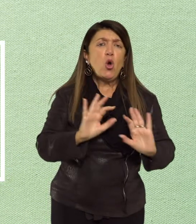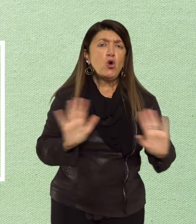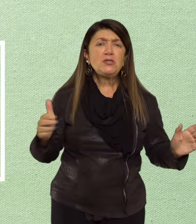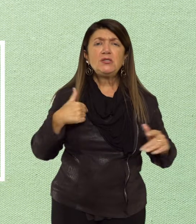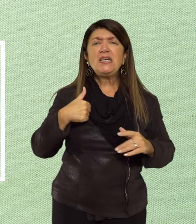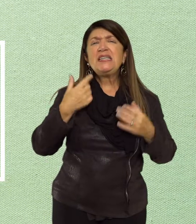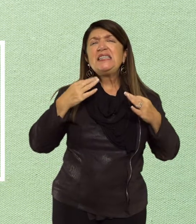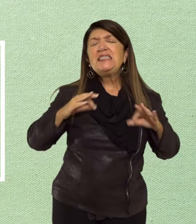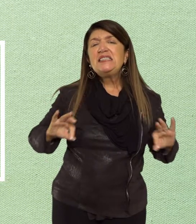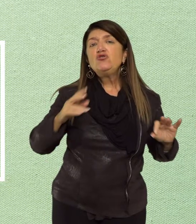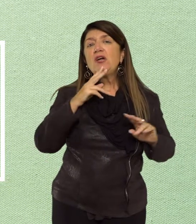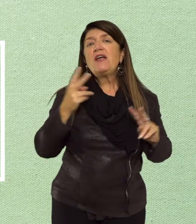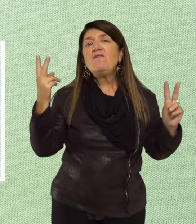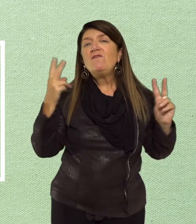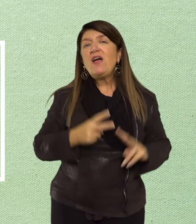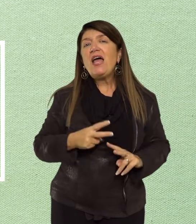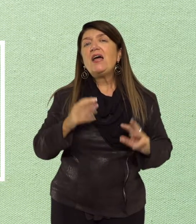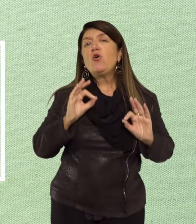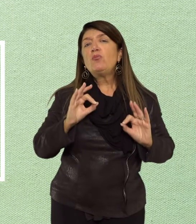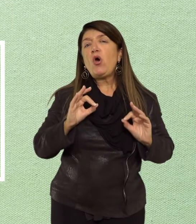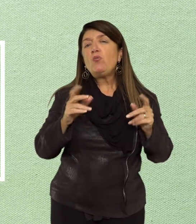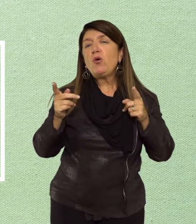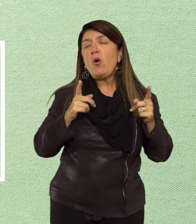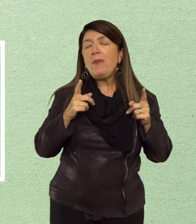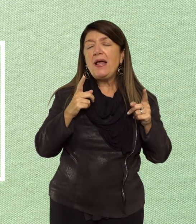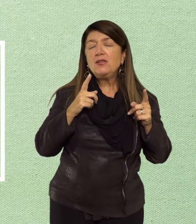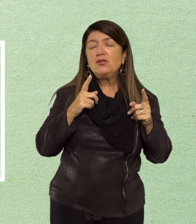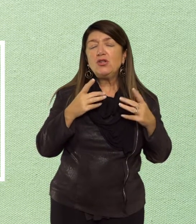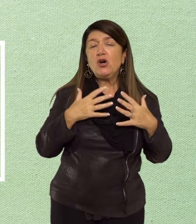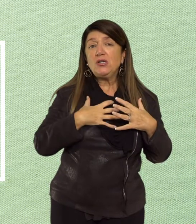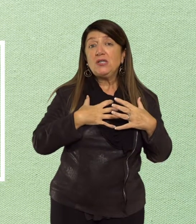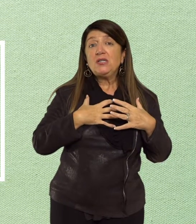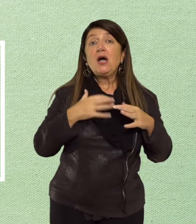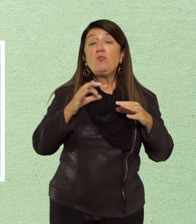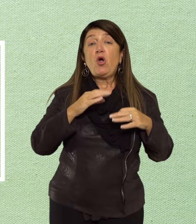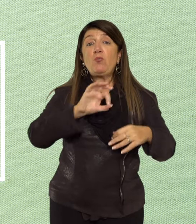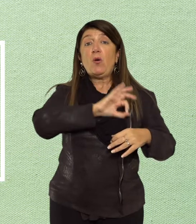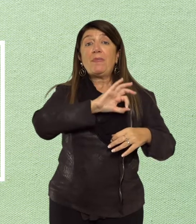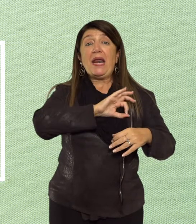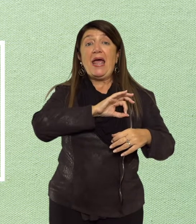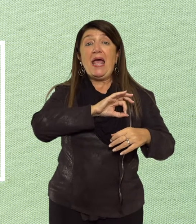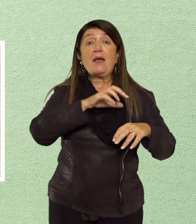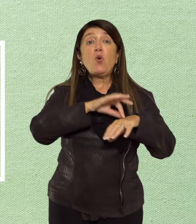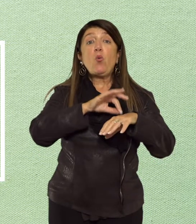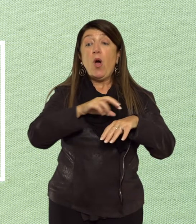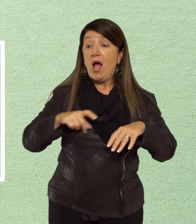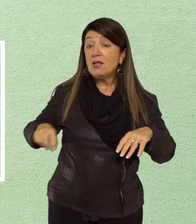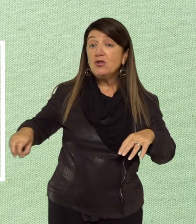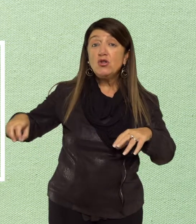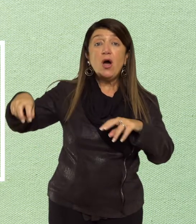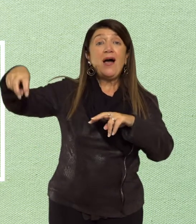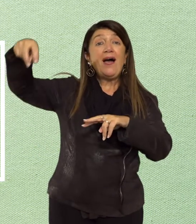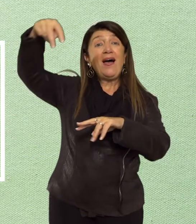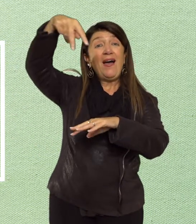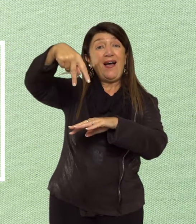percepito di più la piscina vuota è nelle premiazioni, quindi quando salivi sul podio e in quei momenti lì allora ti rendevi forse conto che la